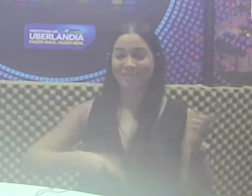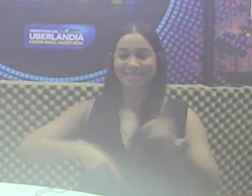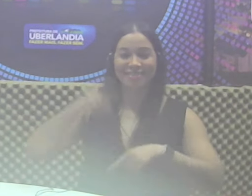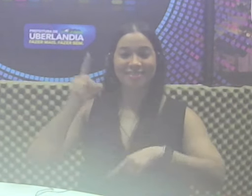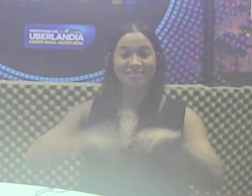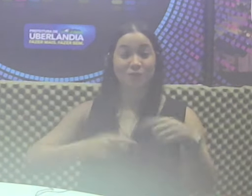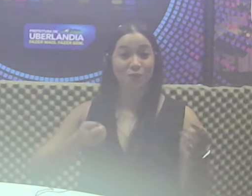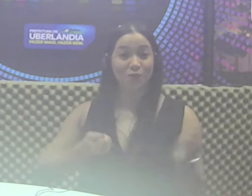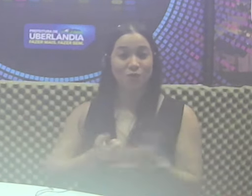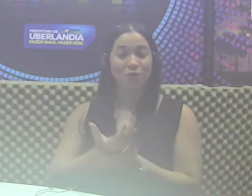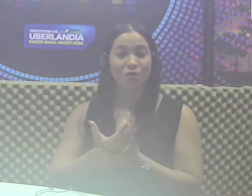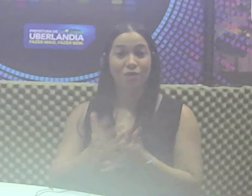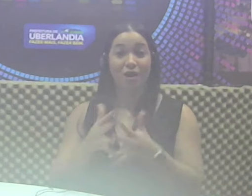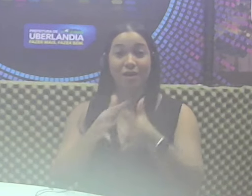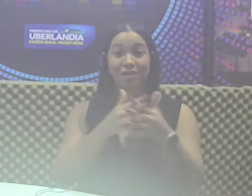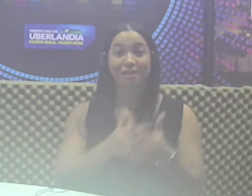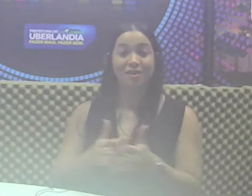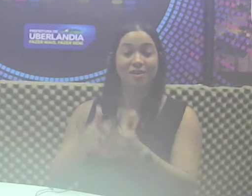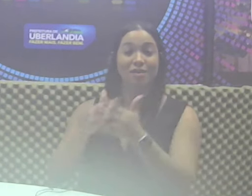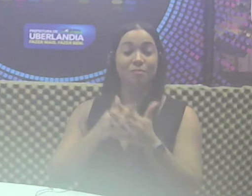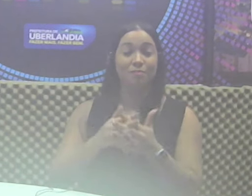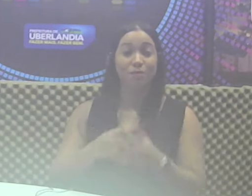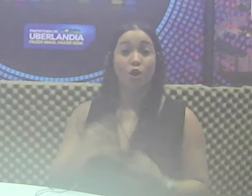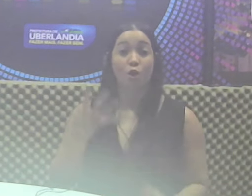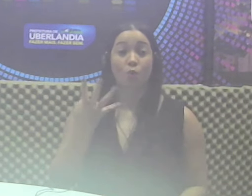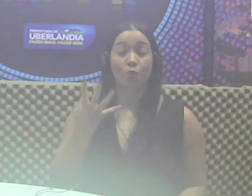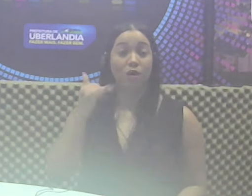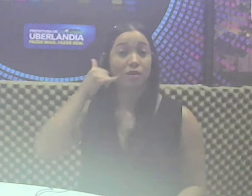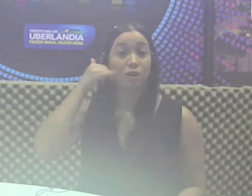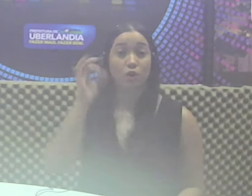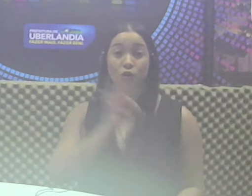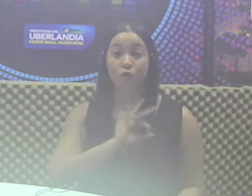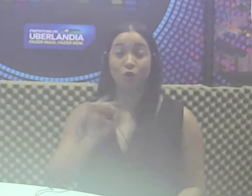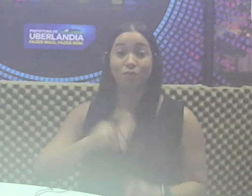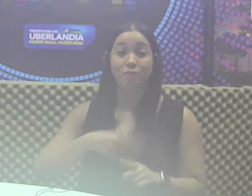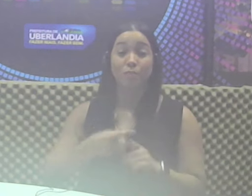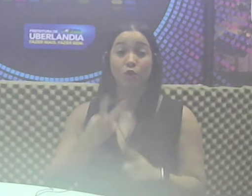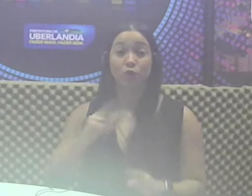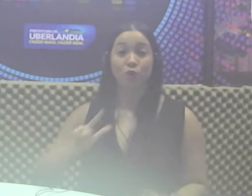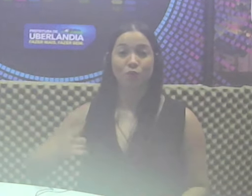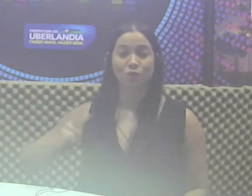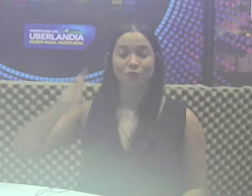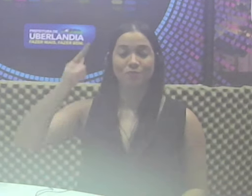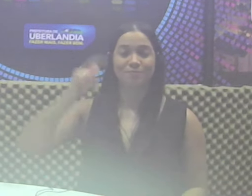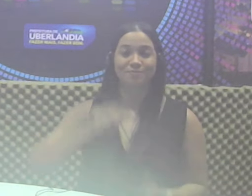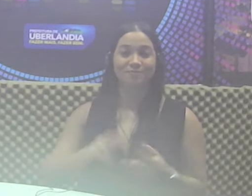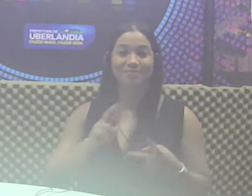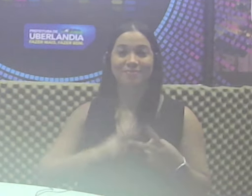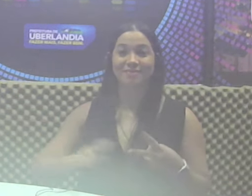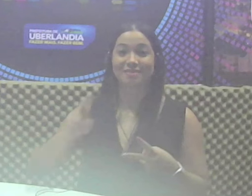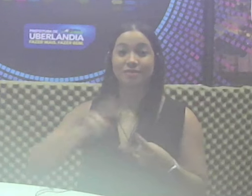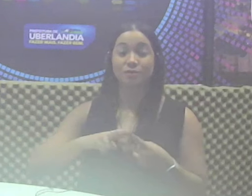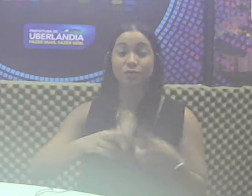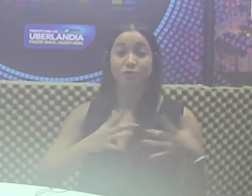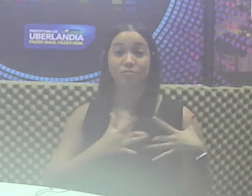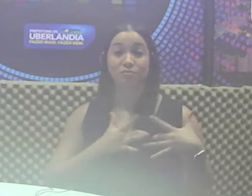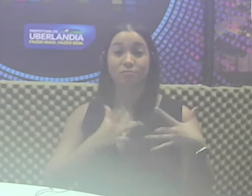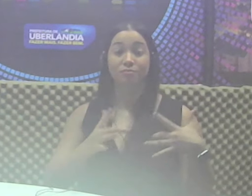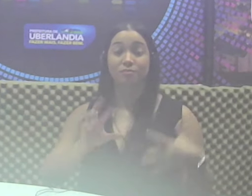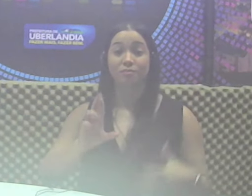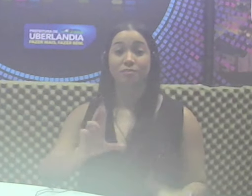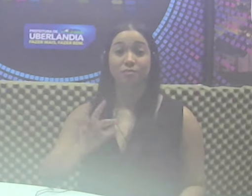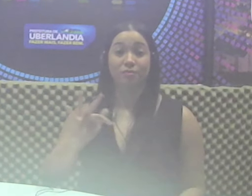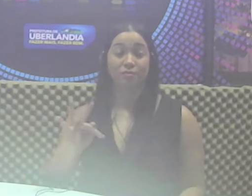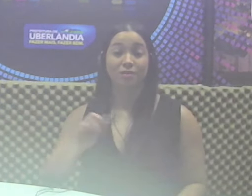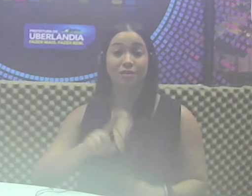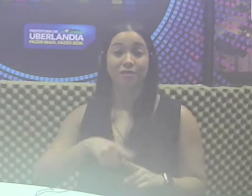equipamentos: uma caminhonete, 4 smartphones e 2 drones. Os recursos foram doados pela Receita Federal